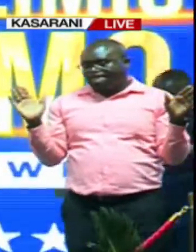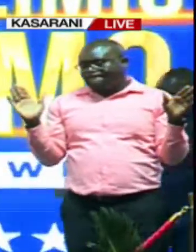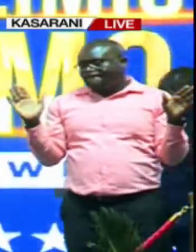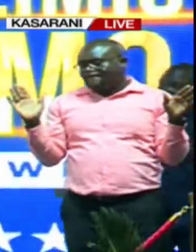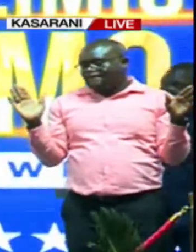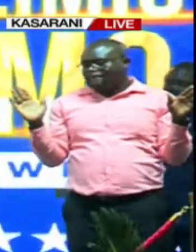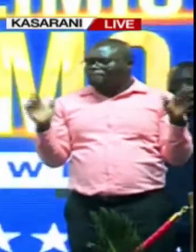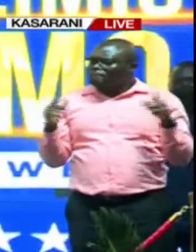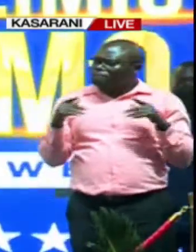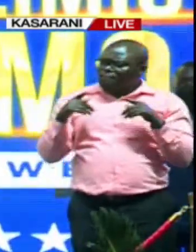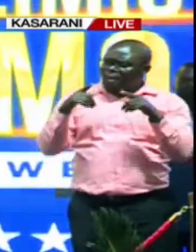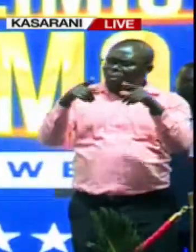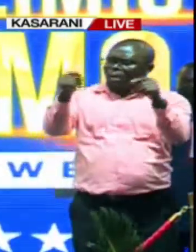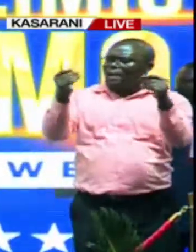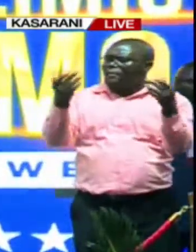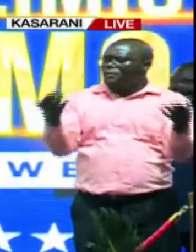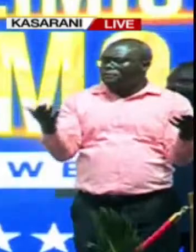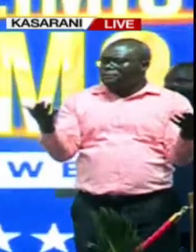ya kwamba